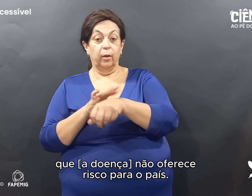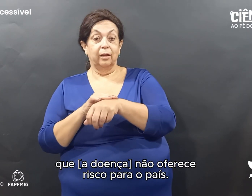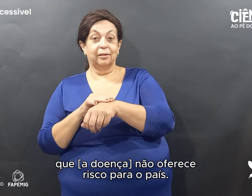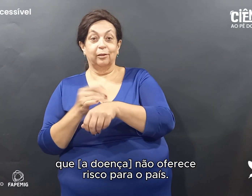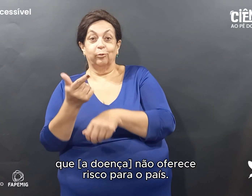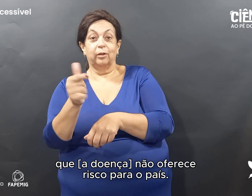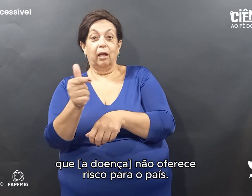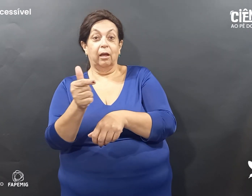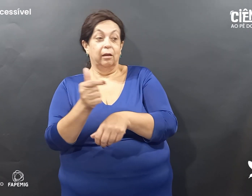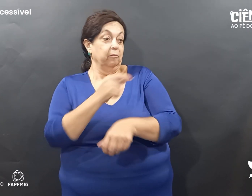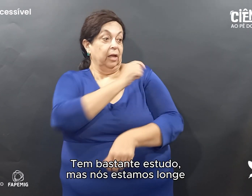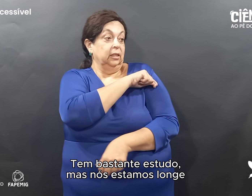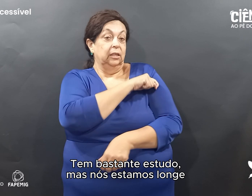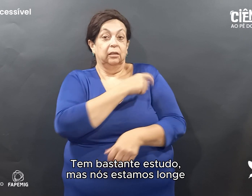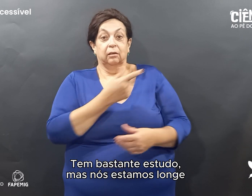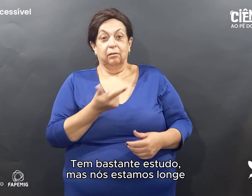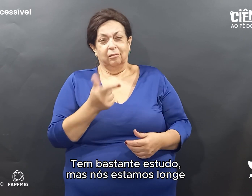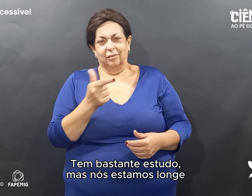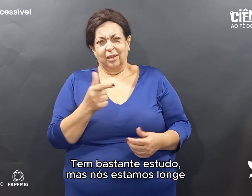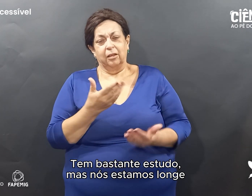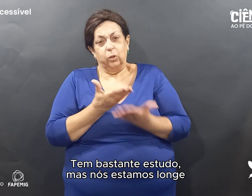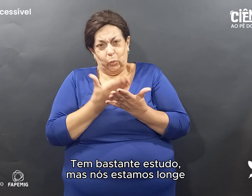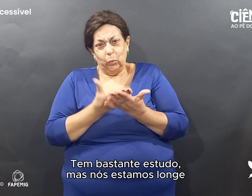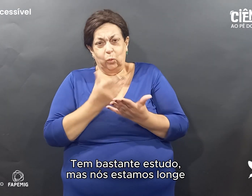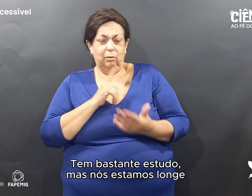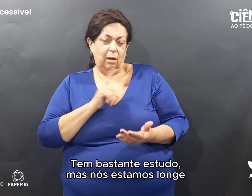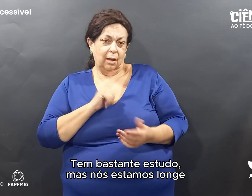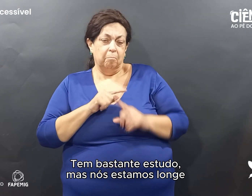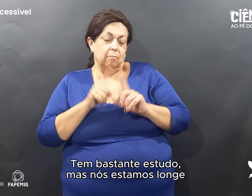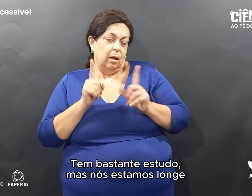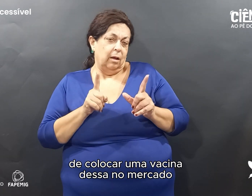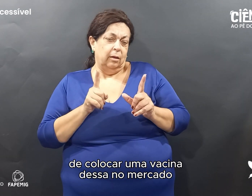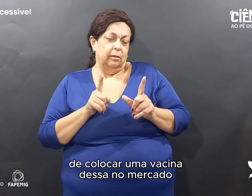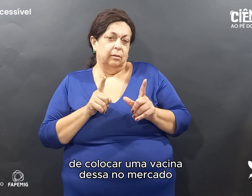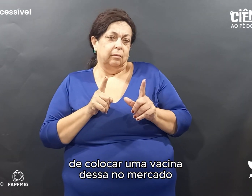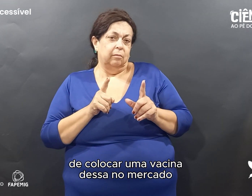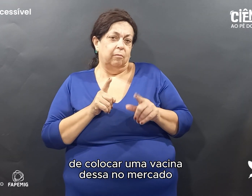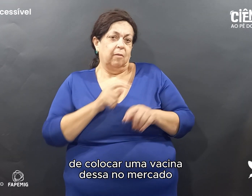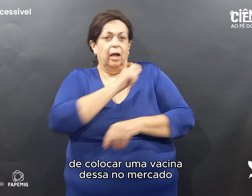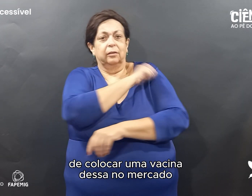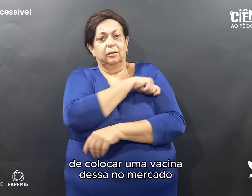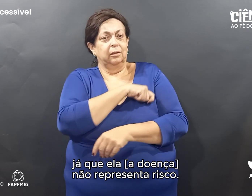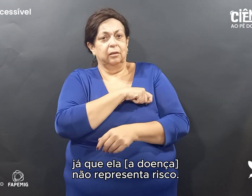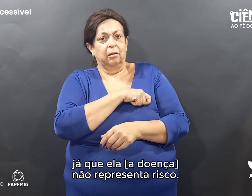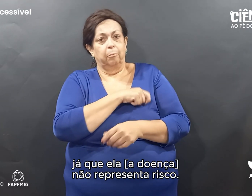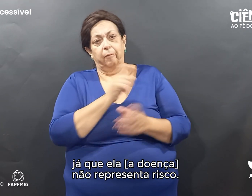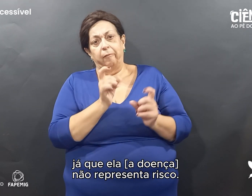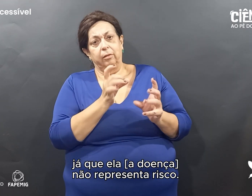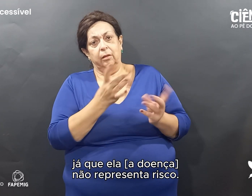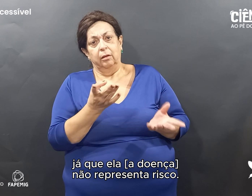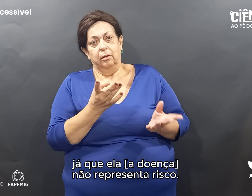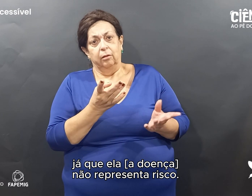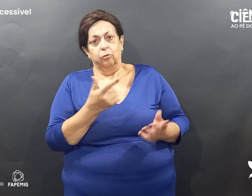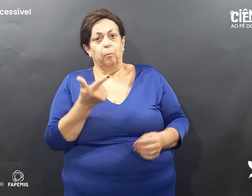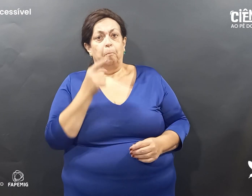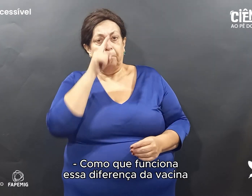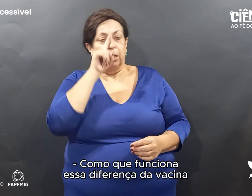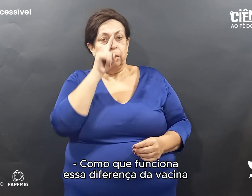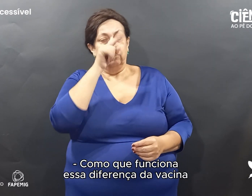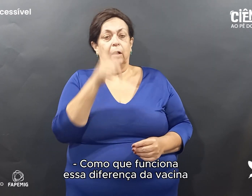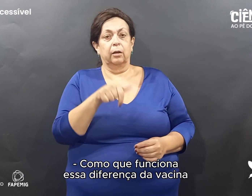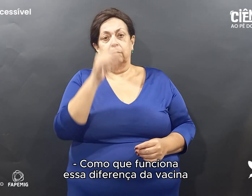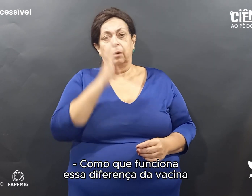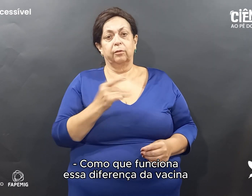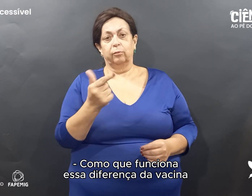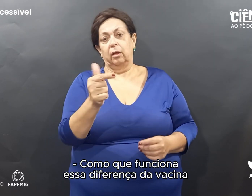oferece risco para o país. Tem bastante estudo, mas nós estamos longe de colocar uma vacina dessa no mercado, já que ela não representa risco. Como